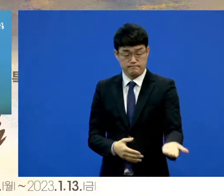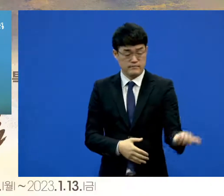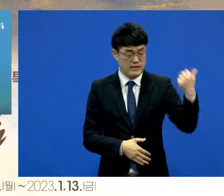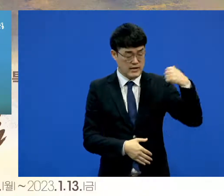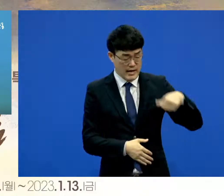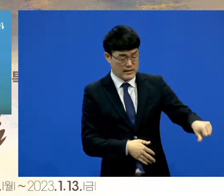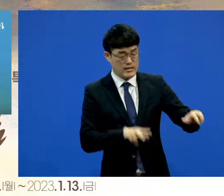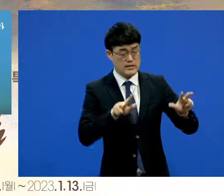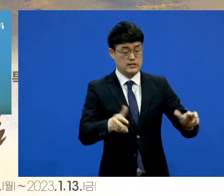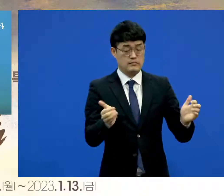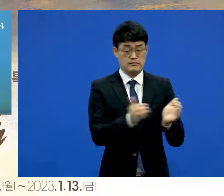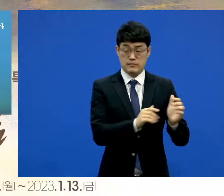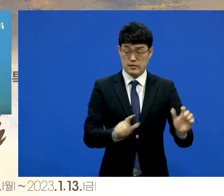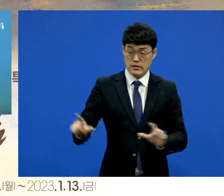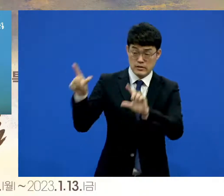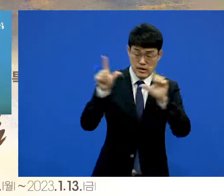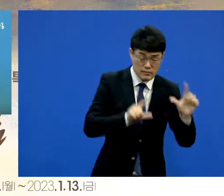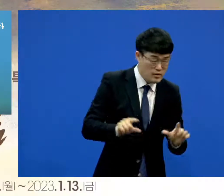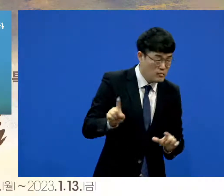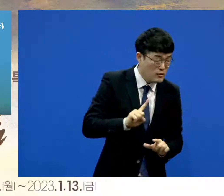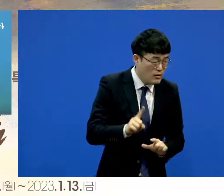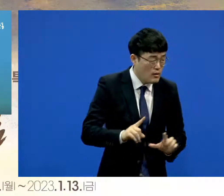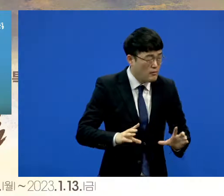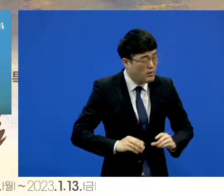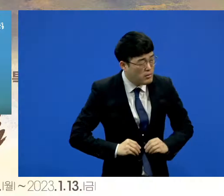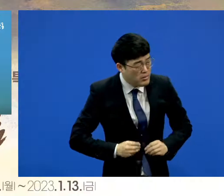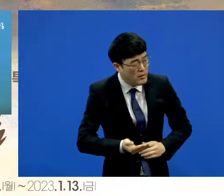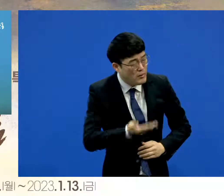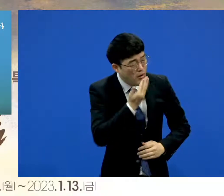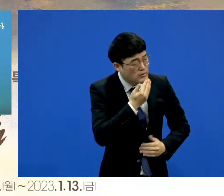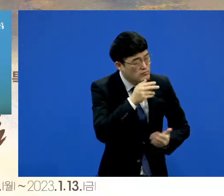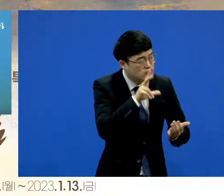생존의 문제가 늘 우선적인 주제였다는 것.